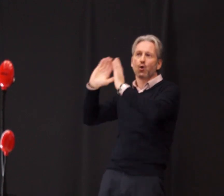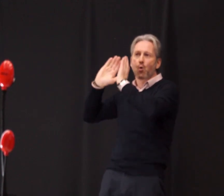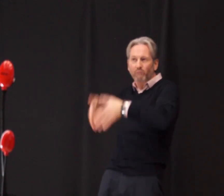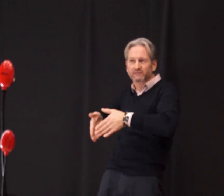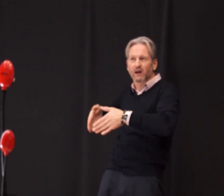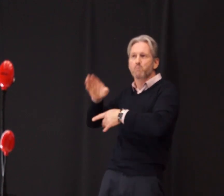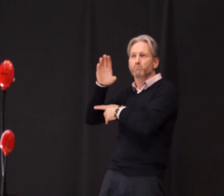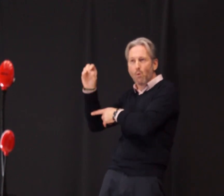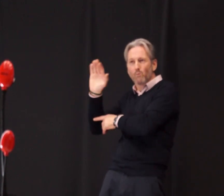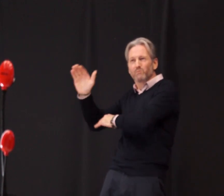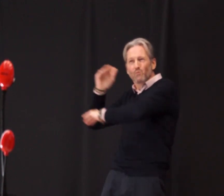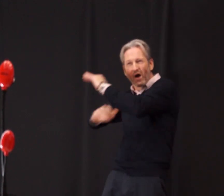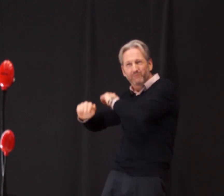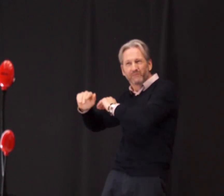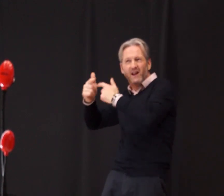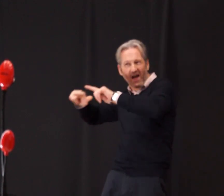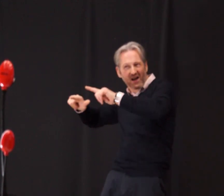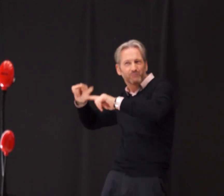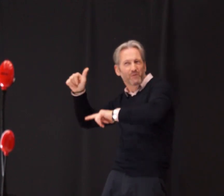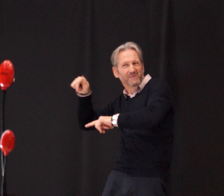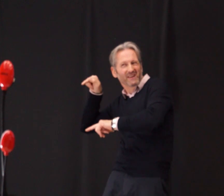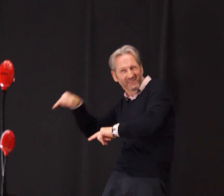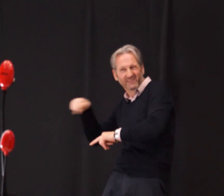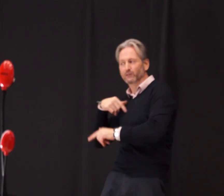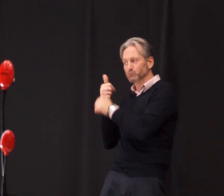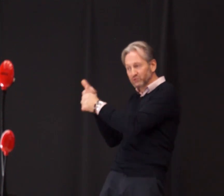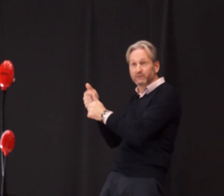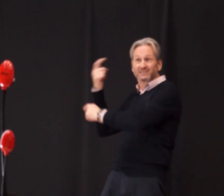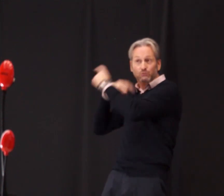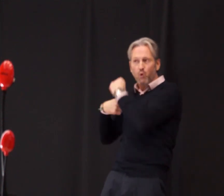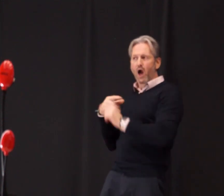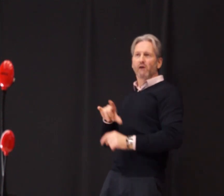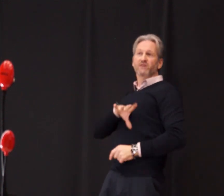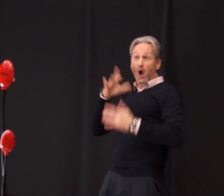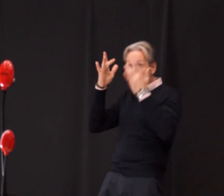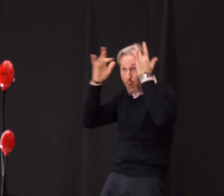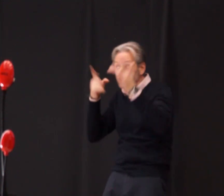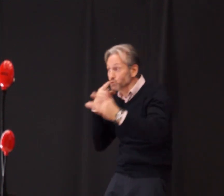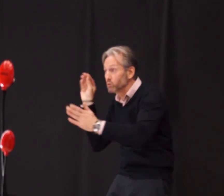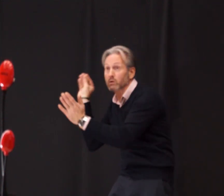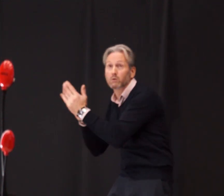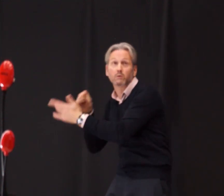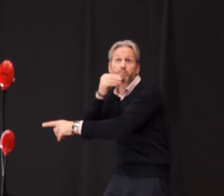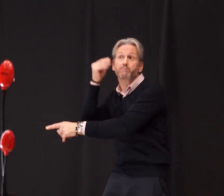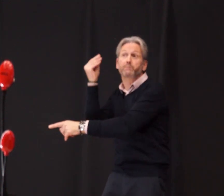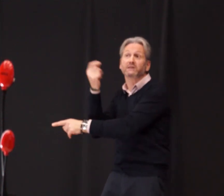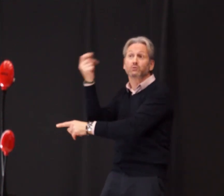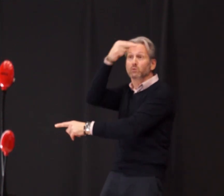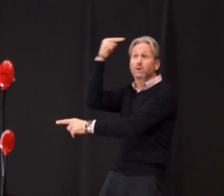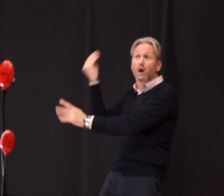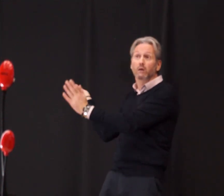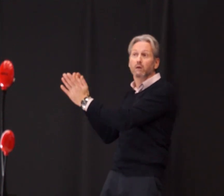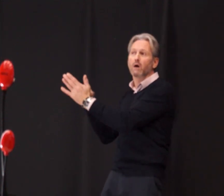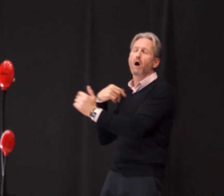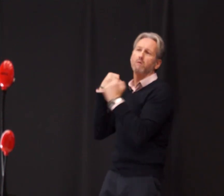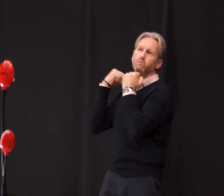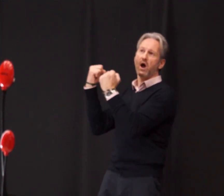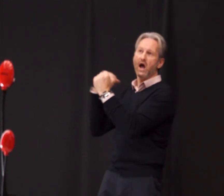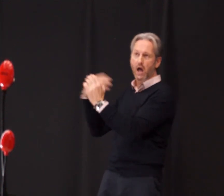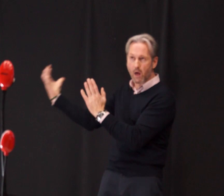C'est dans le BO du 17 août 2017, où cette question de la culture et de l'histoire en